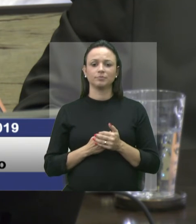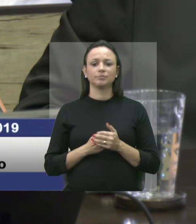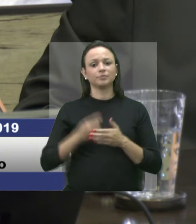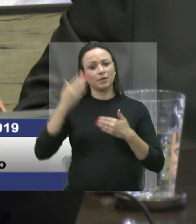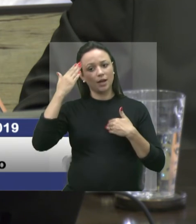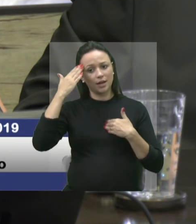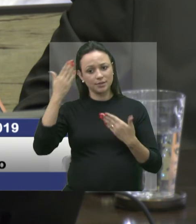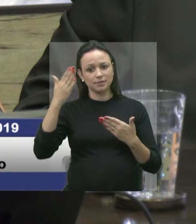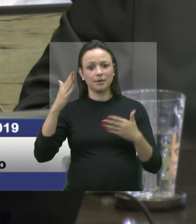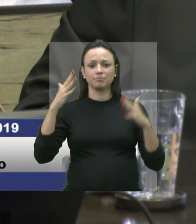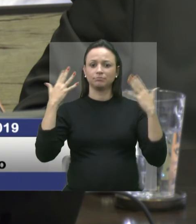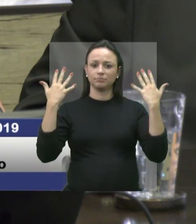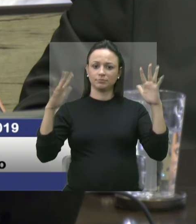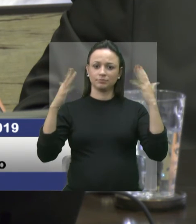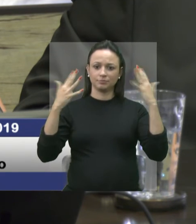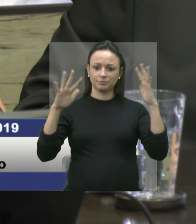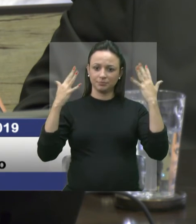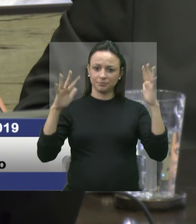Agradecer e parabenizar